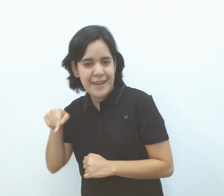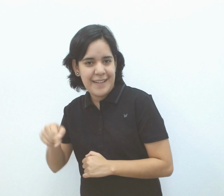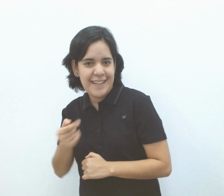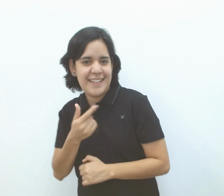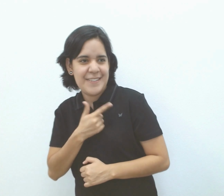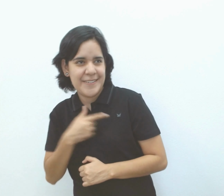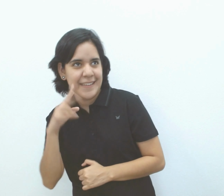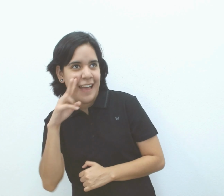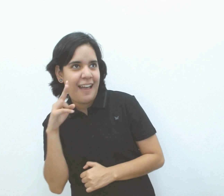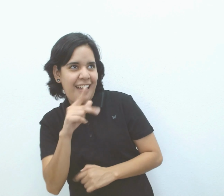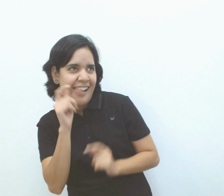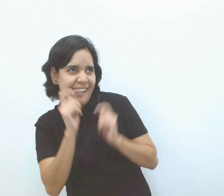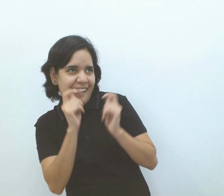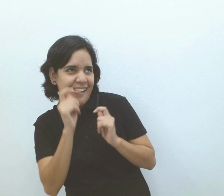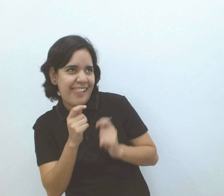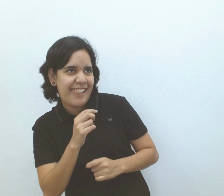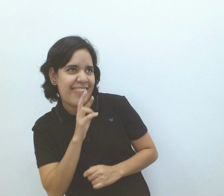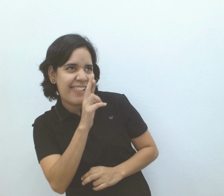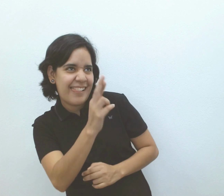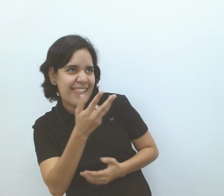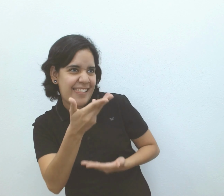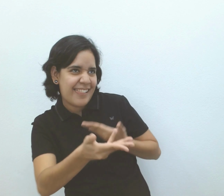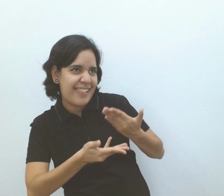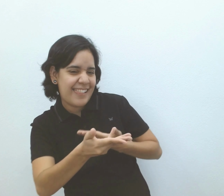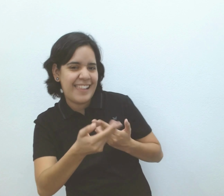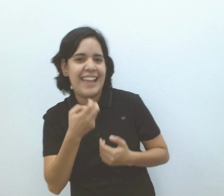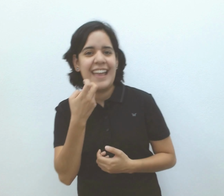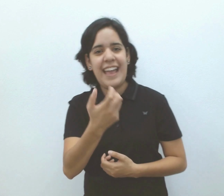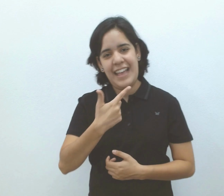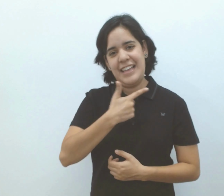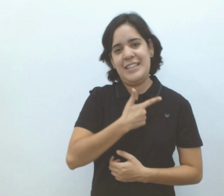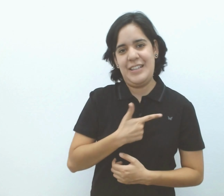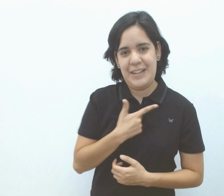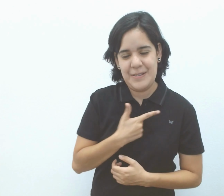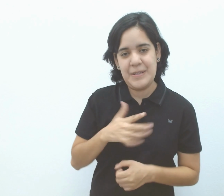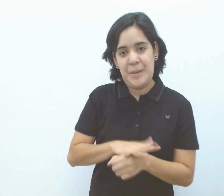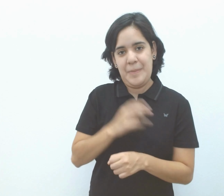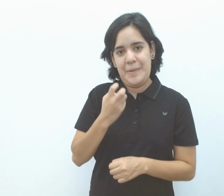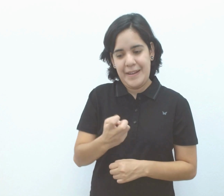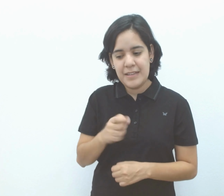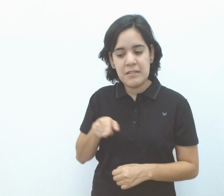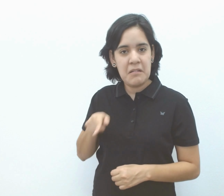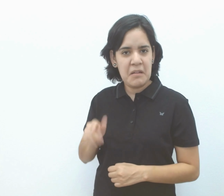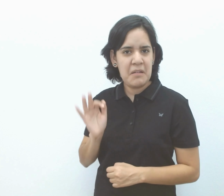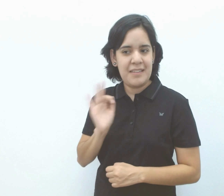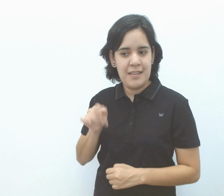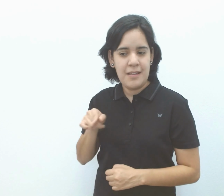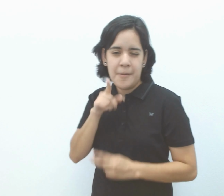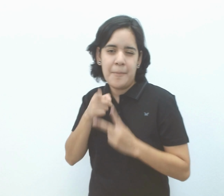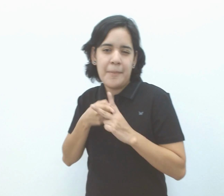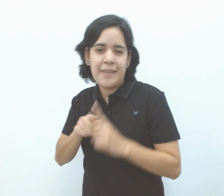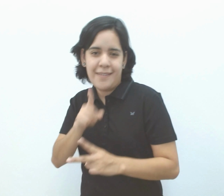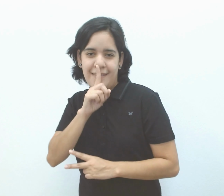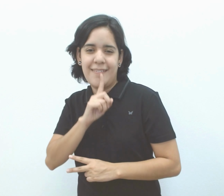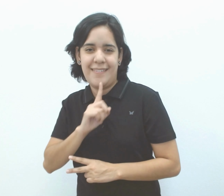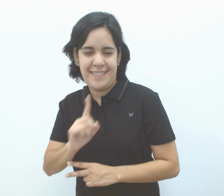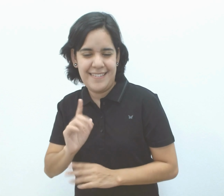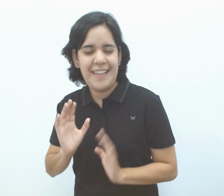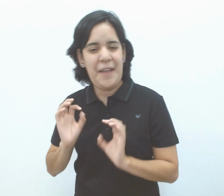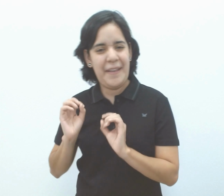nuestras reacciones y qué hacemos y creo que esa es una etapa de desarrollo importante en donde pudieran empezar las mentiras. Cuando el niño ya es capaz de saber que